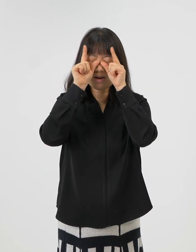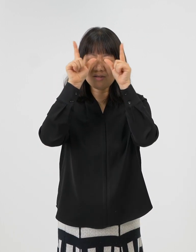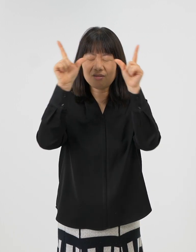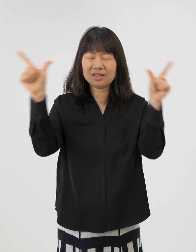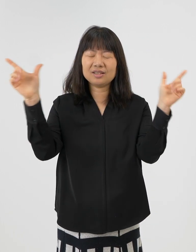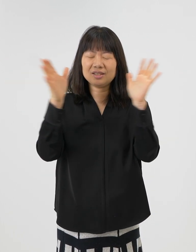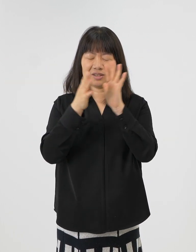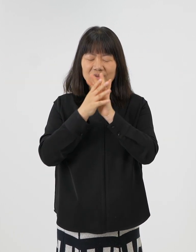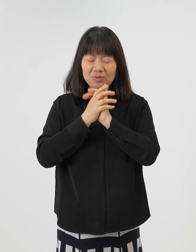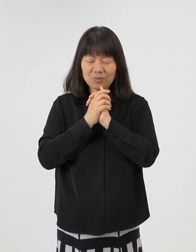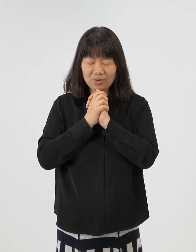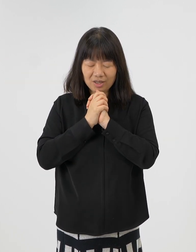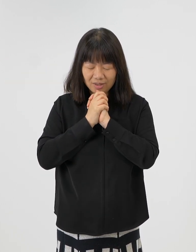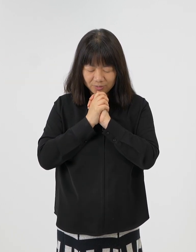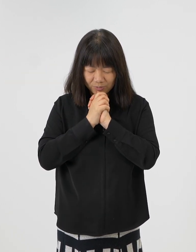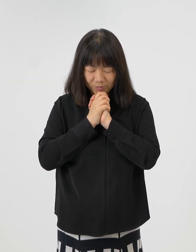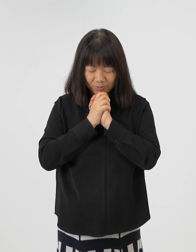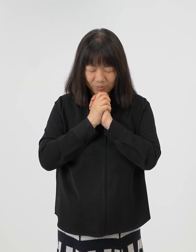깨어서